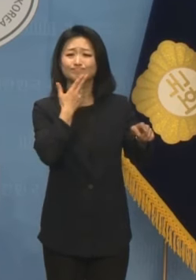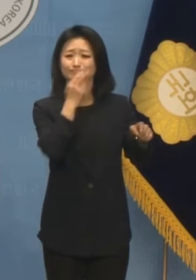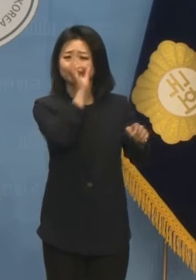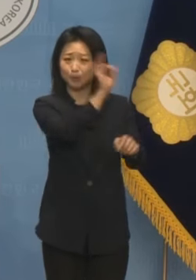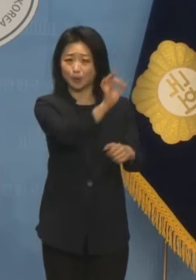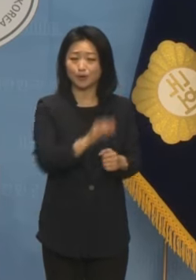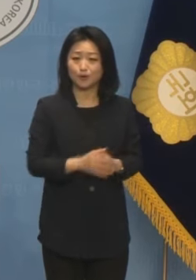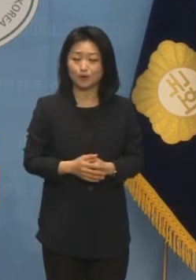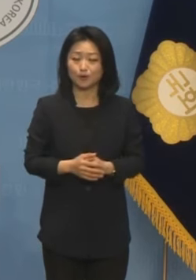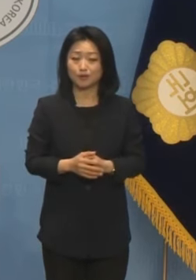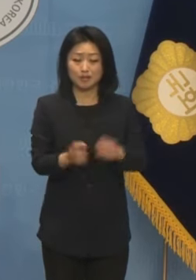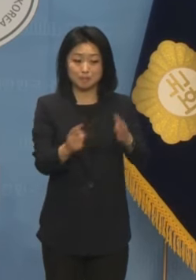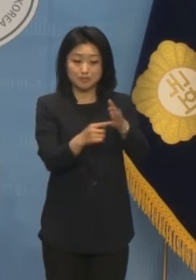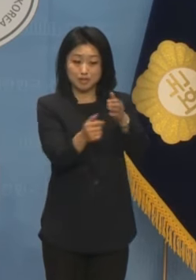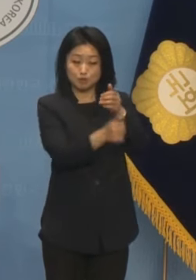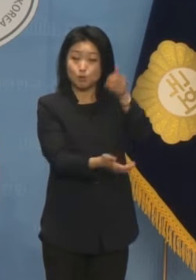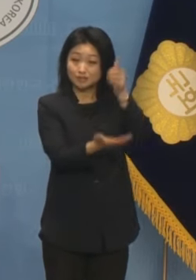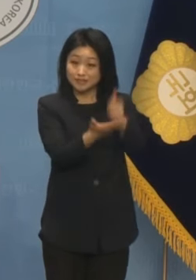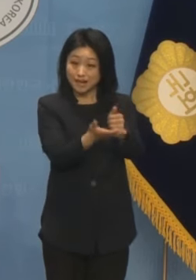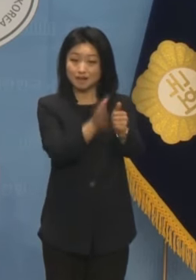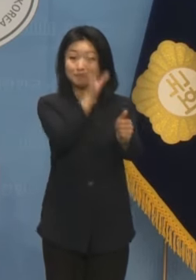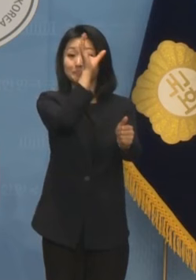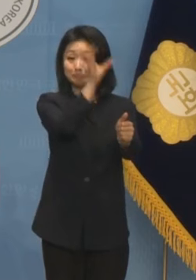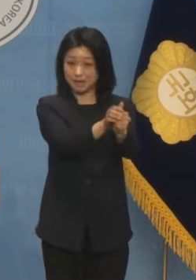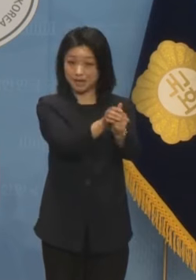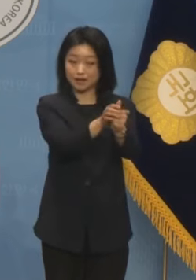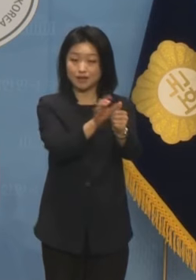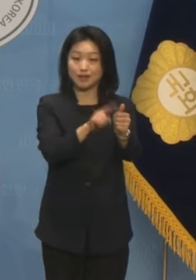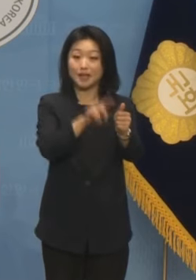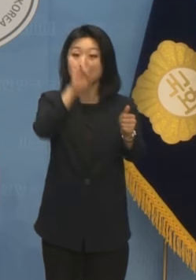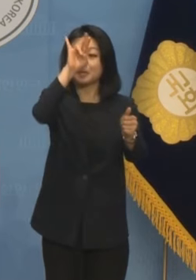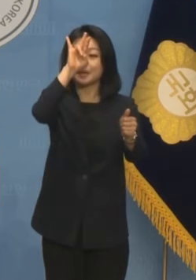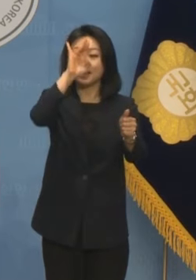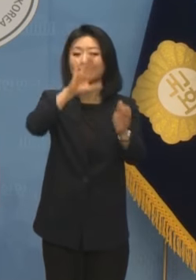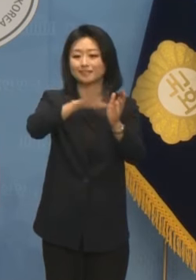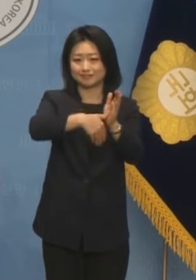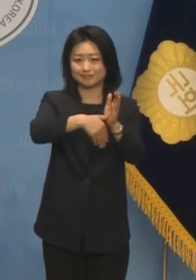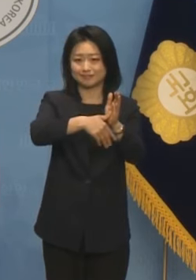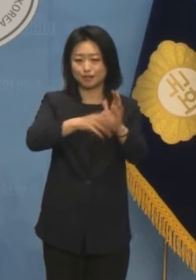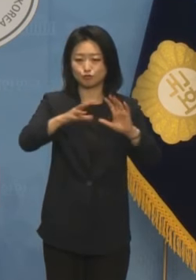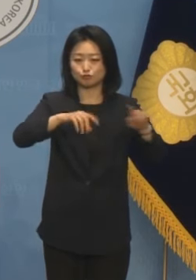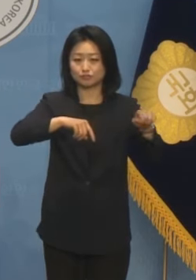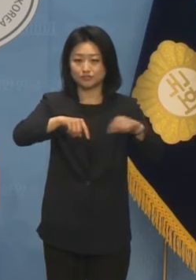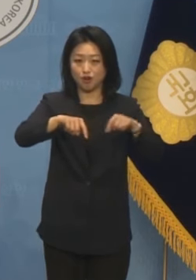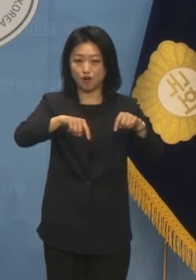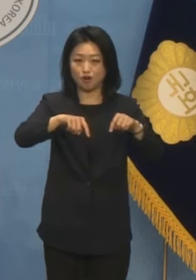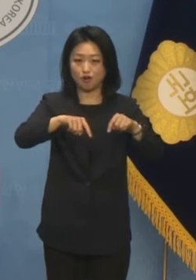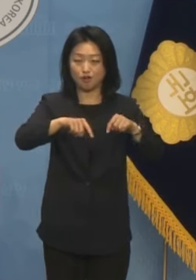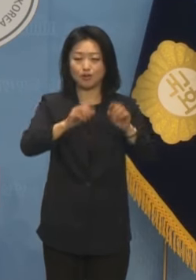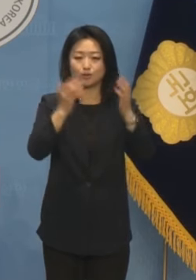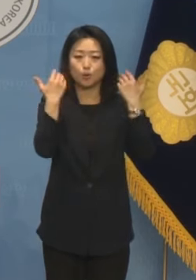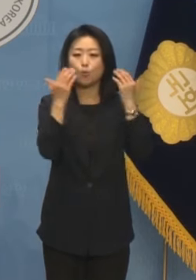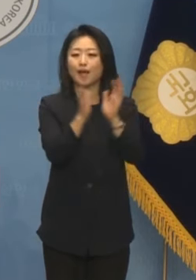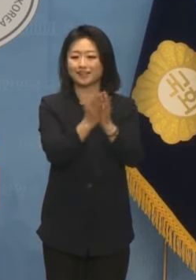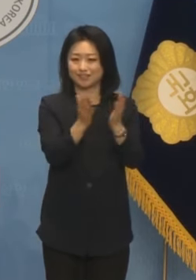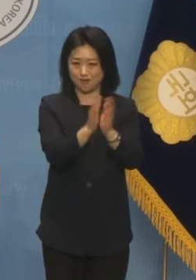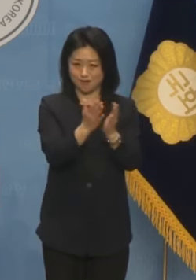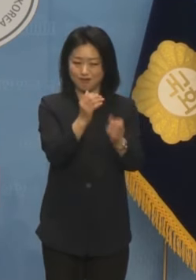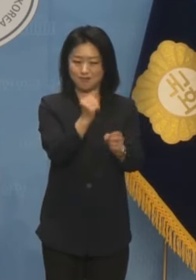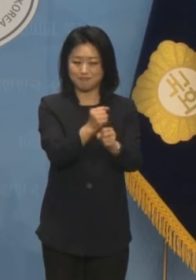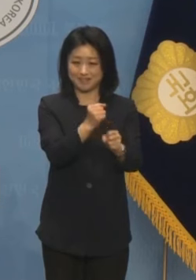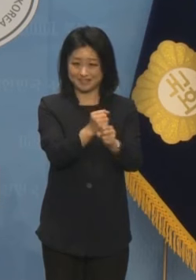국민의힘 비대위원장이 결정되었습니다. 박근혜 정부 시절 국정교과서 발행을 책임졌던